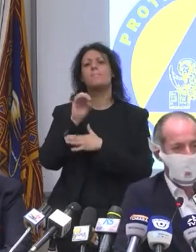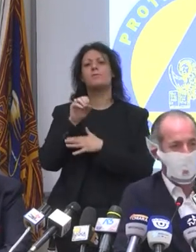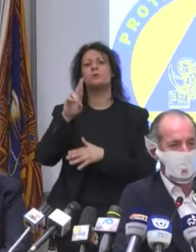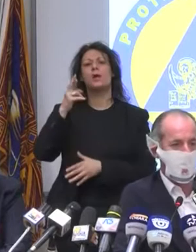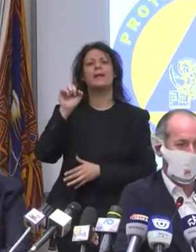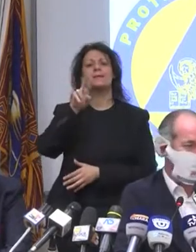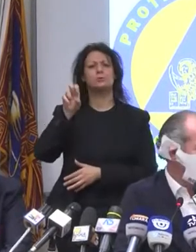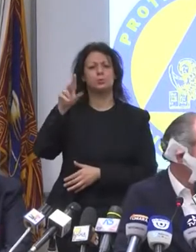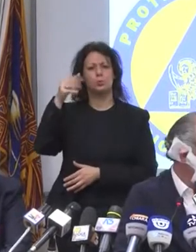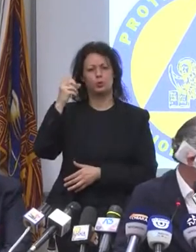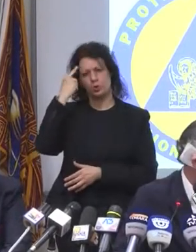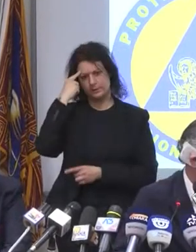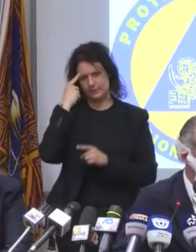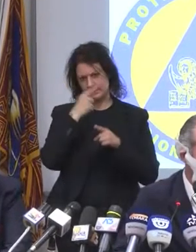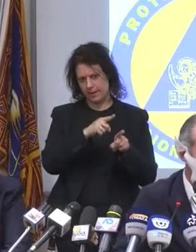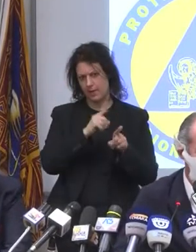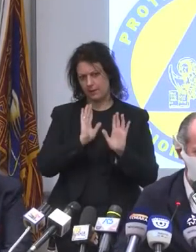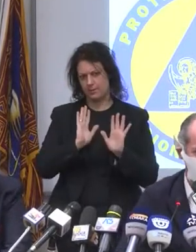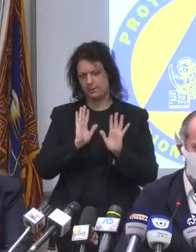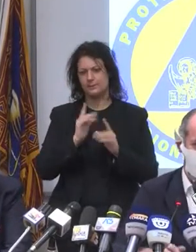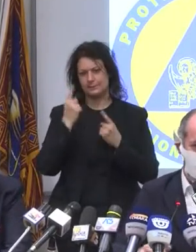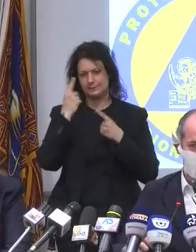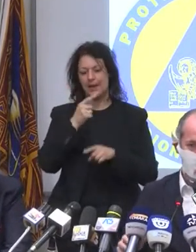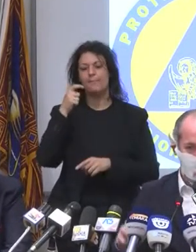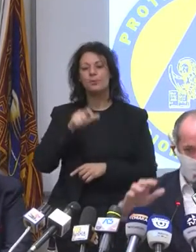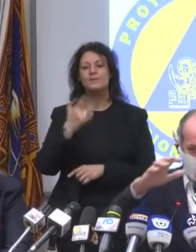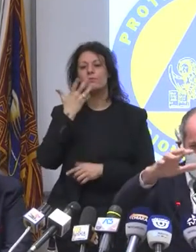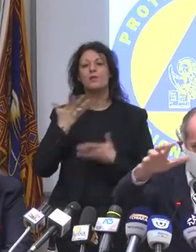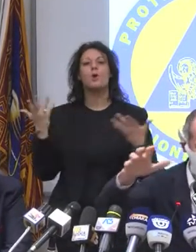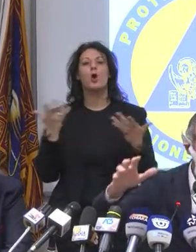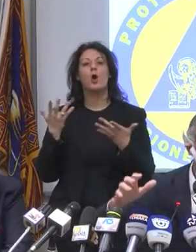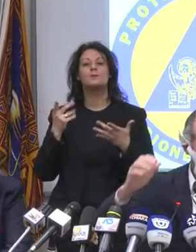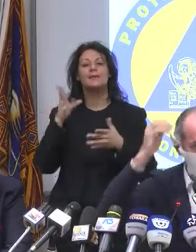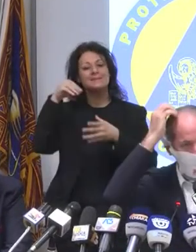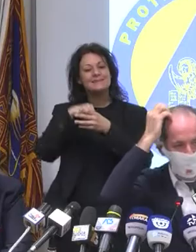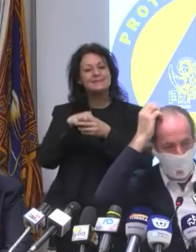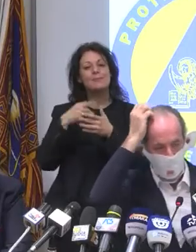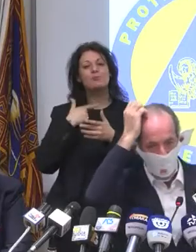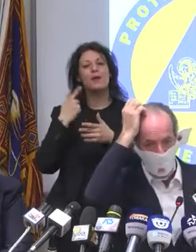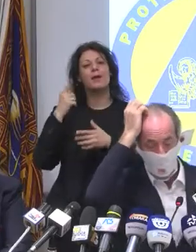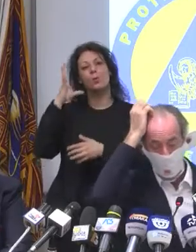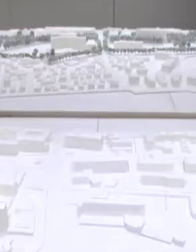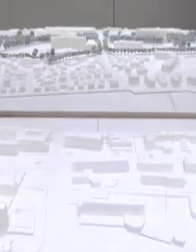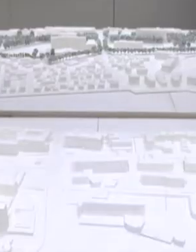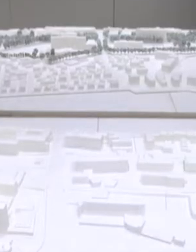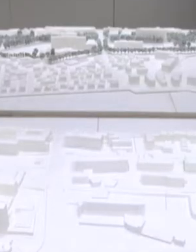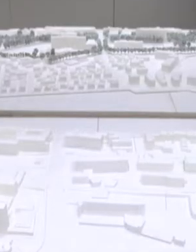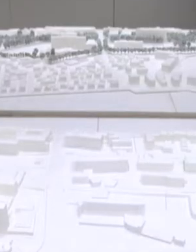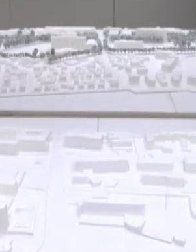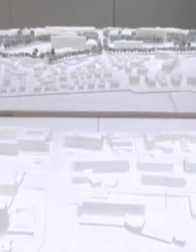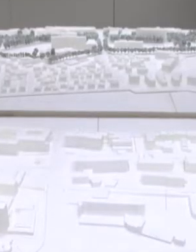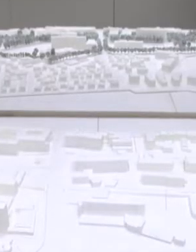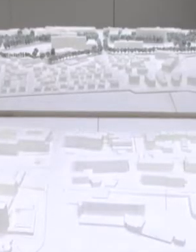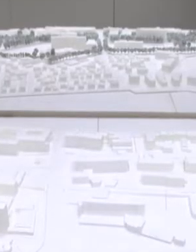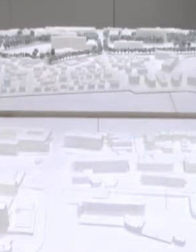parlato un miliardo di volte, l'abbiamo sempre pensato con l'idea di vedere i ragazzi che vivono in questo consesso. Nuovo ospedale